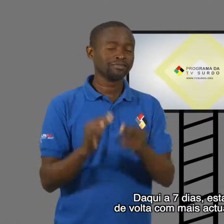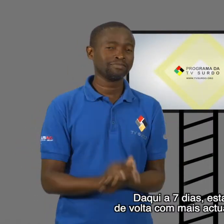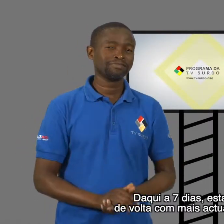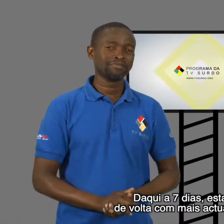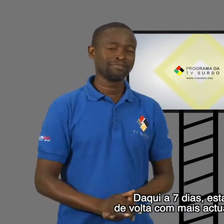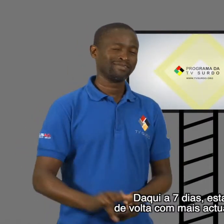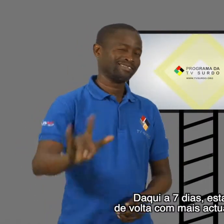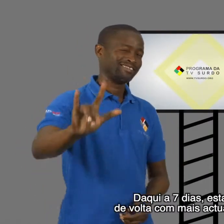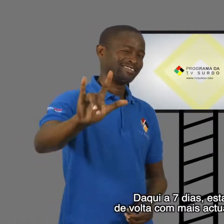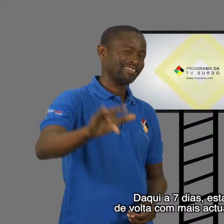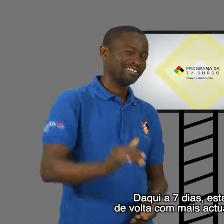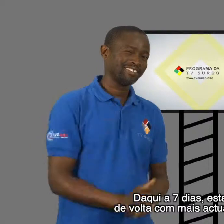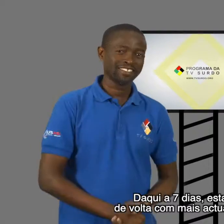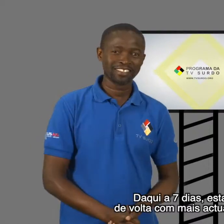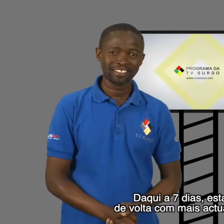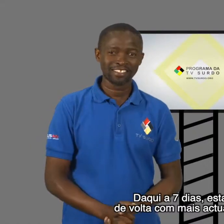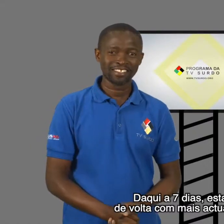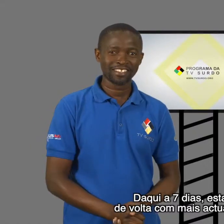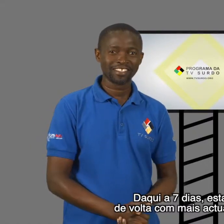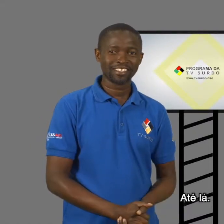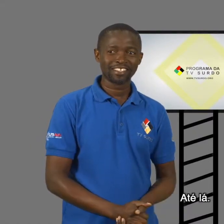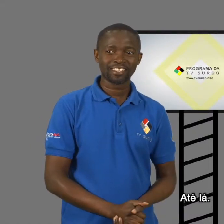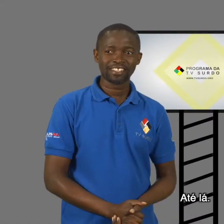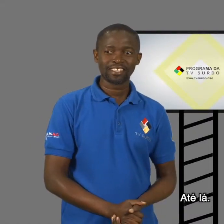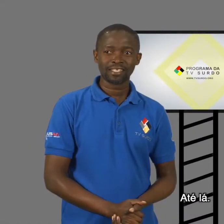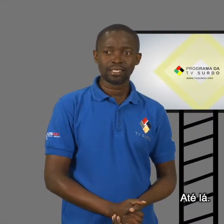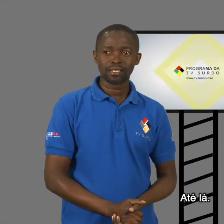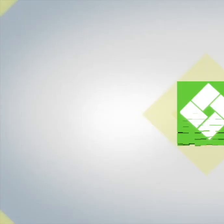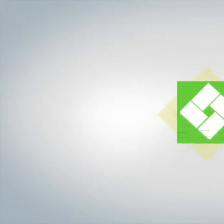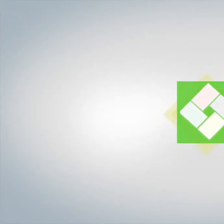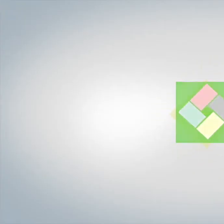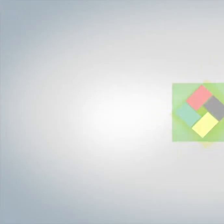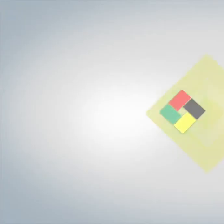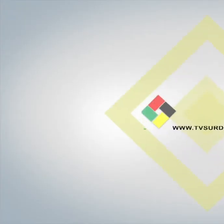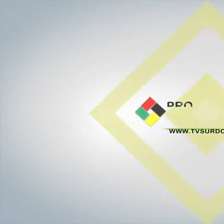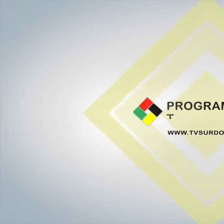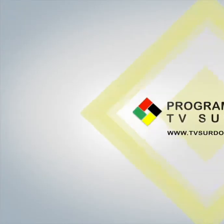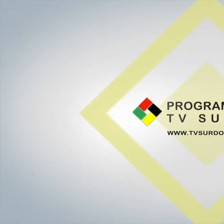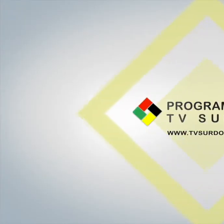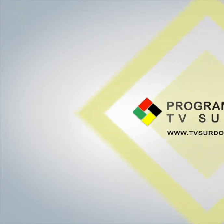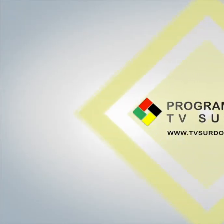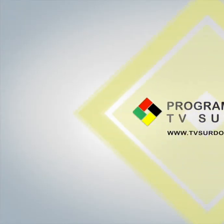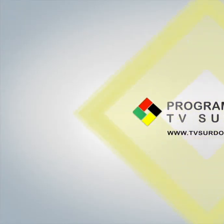estaremos de volta com mais atualizações. Até lá! Tchau! Tchau! Legenda Zanotto